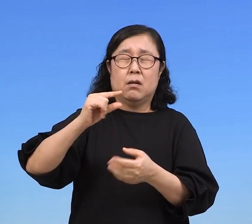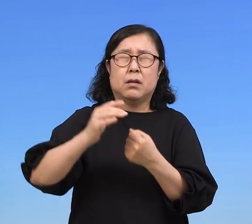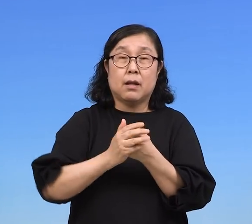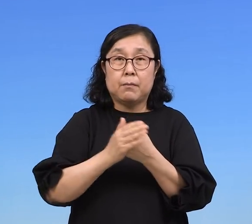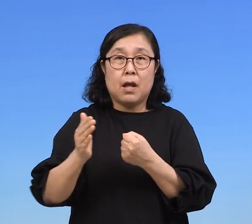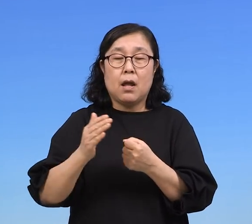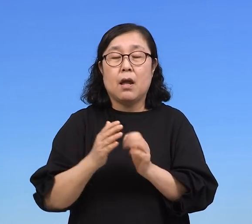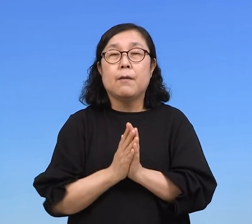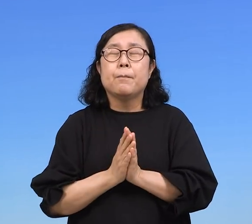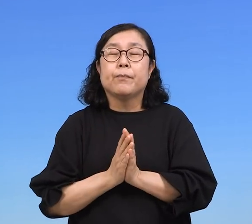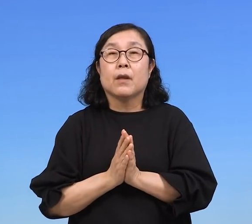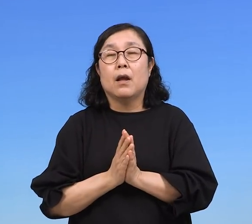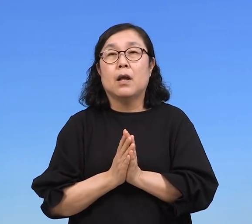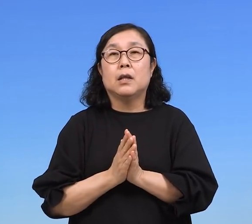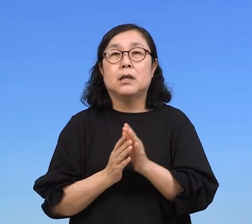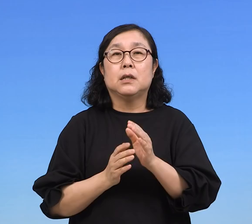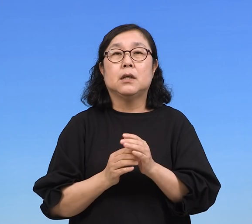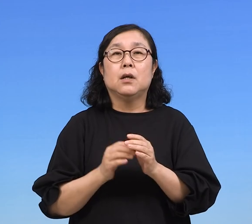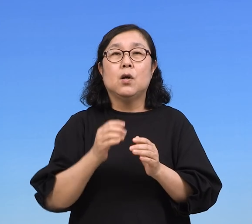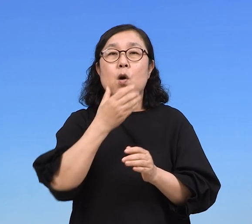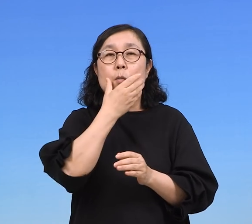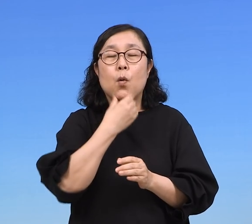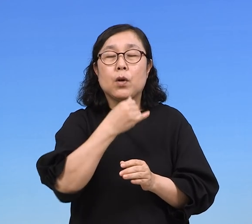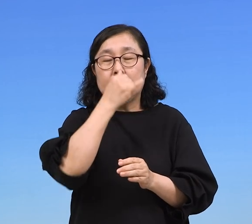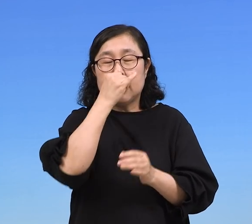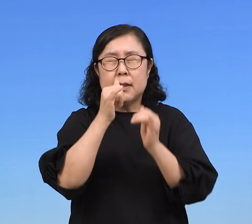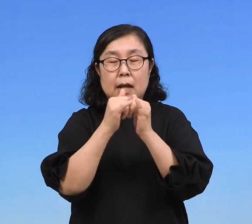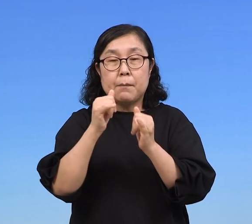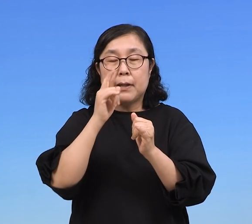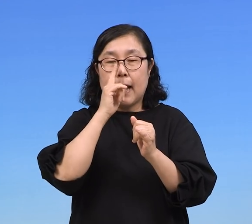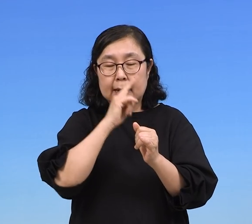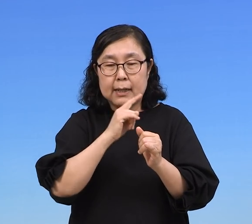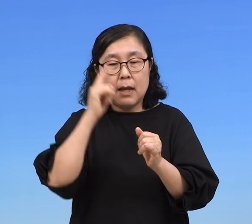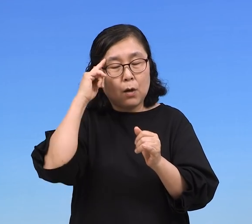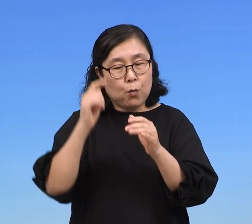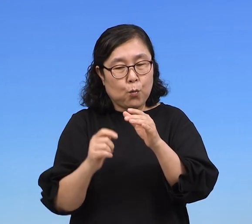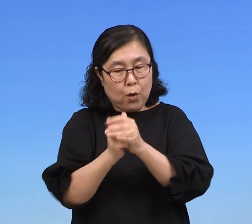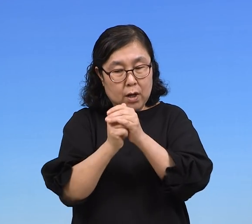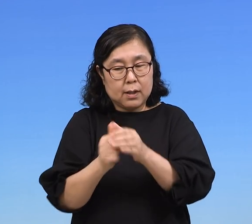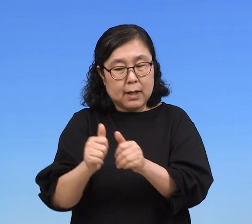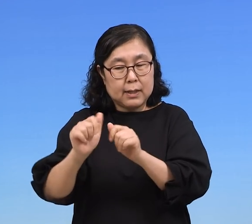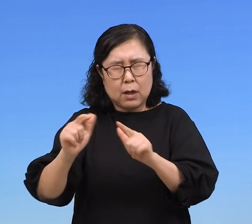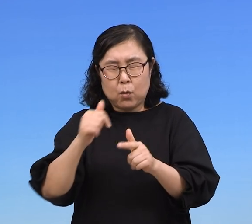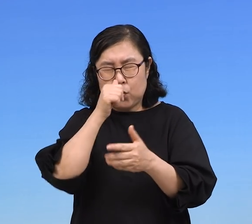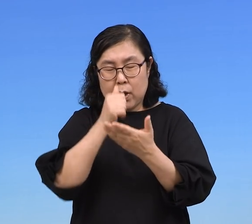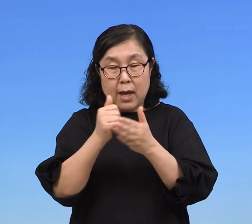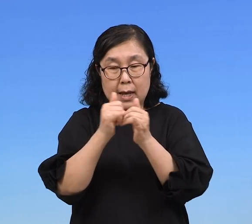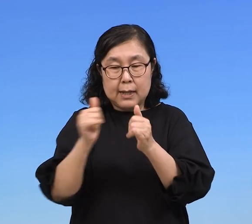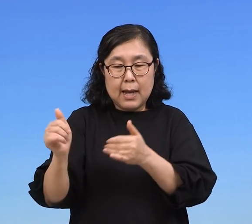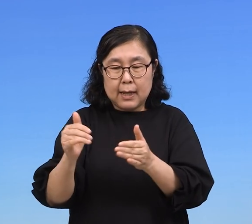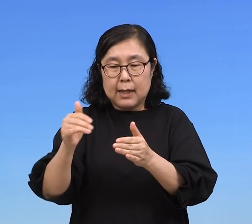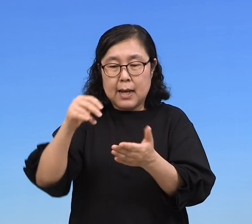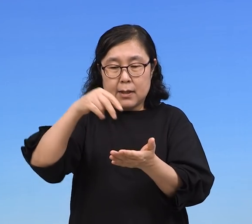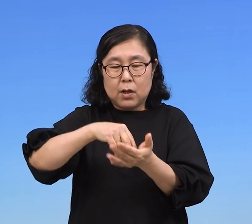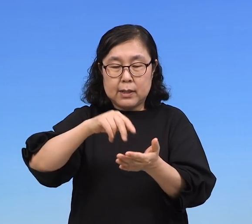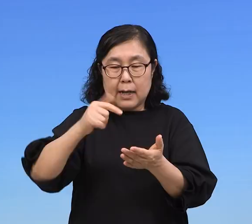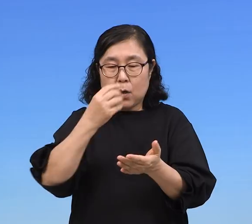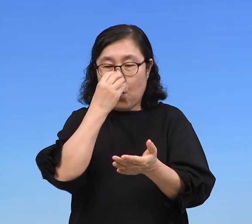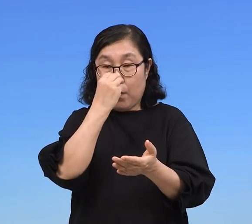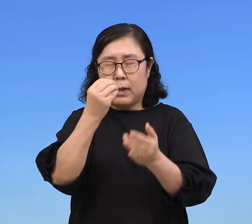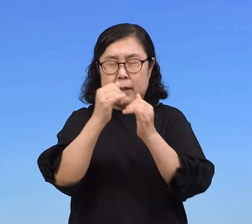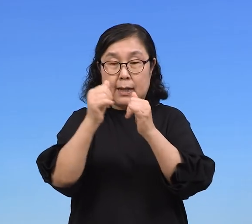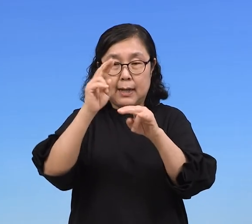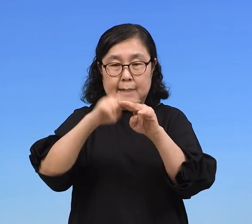이런 점에서 저는 시편 1편 1절 2절이요, 복 있는 사람은 악인들의 꾀를 따르지 아니하며 죄인들의 길에 서지